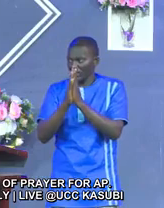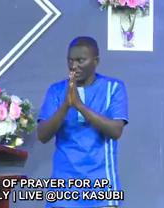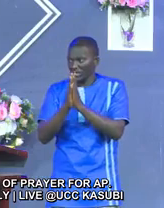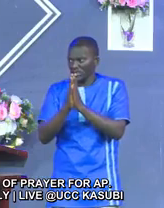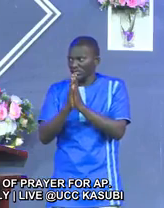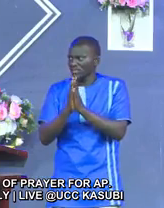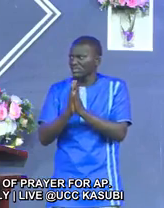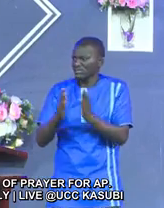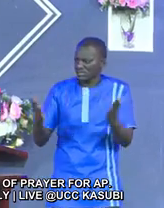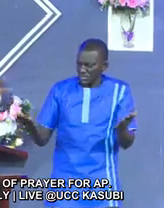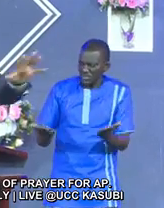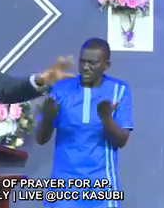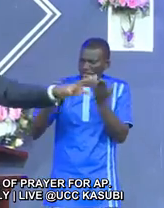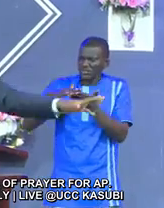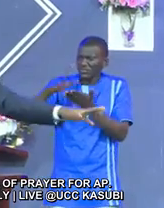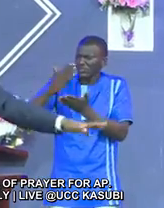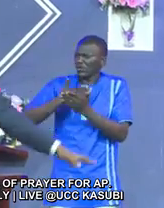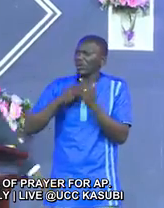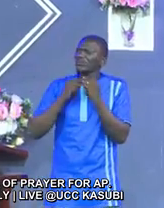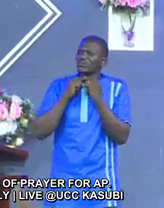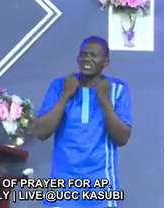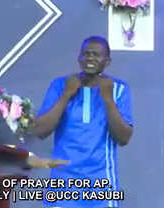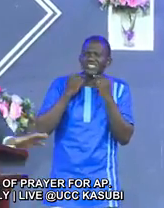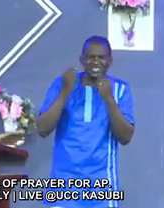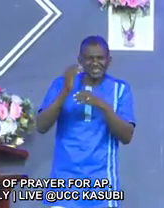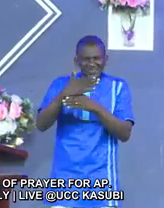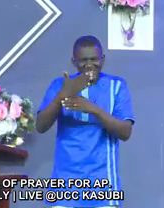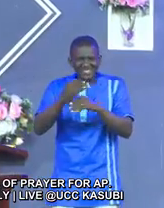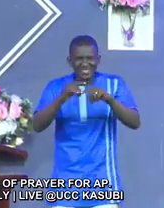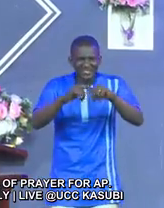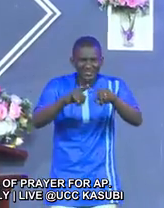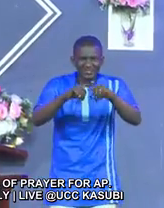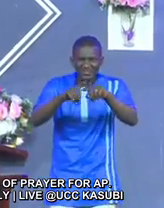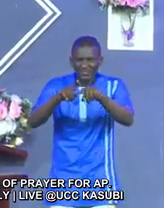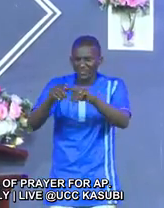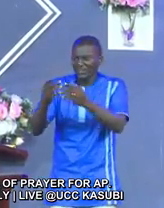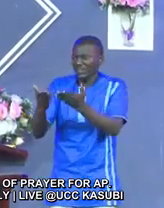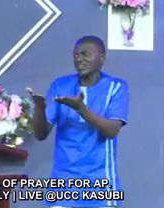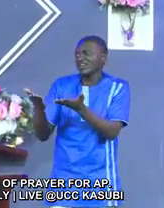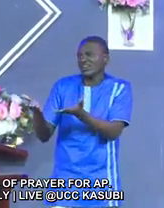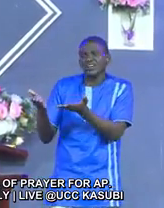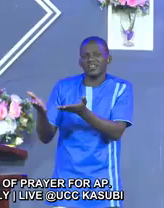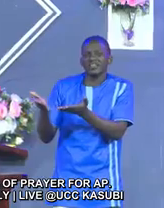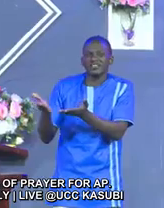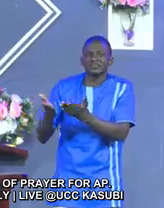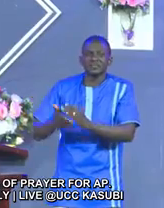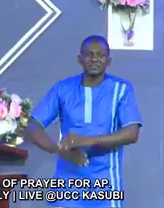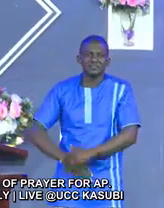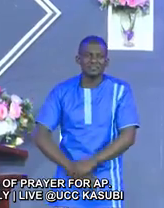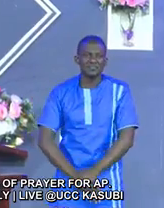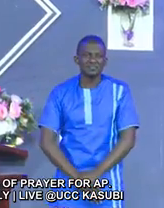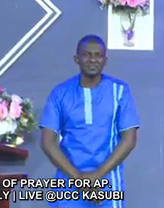kizzamu amaanyi okubeera n'abasumba n'abaweereza ba Katonda nga bwe bali